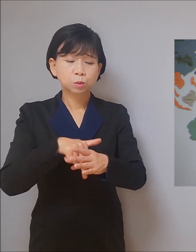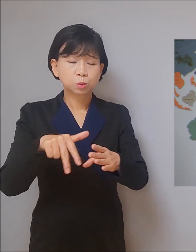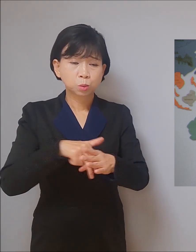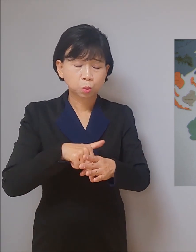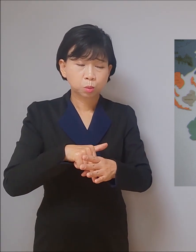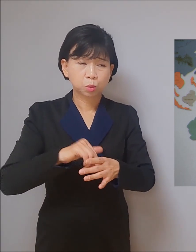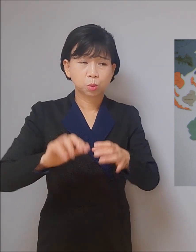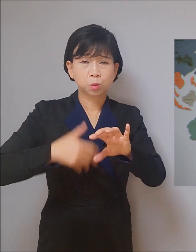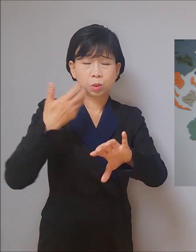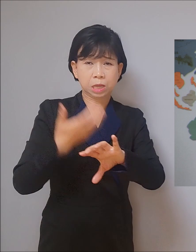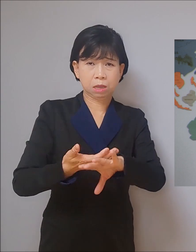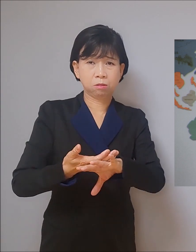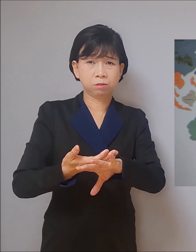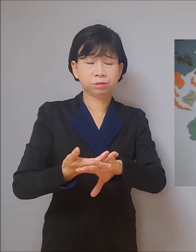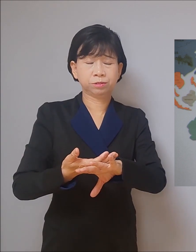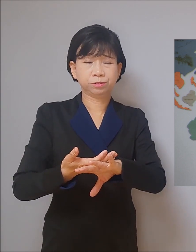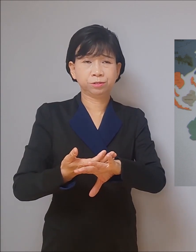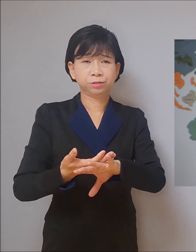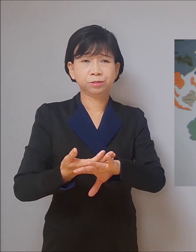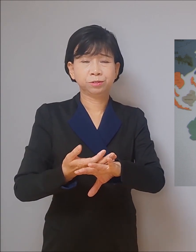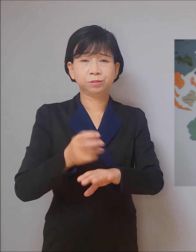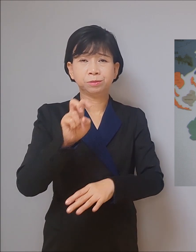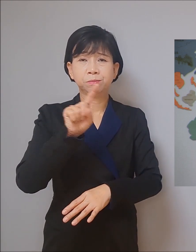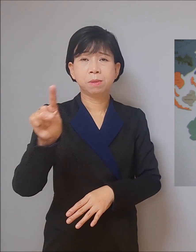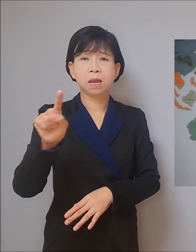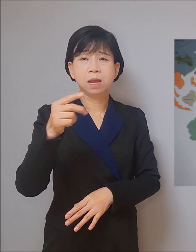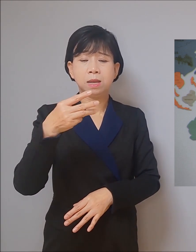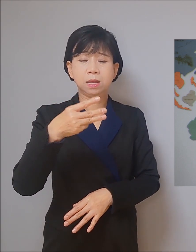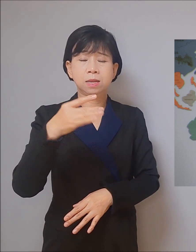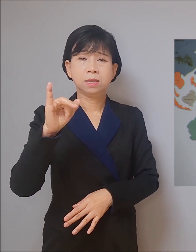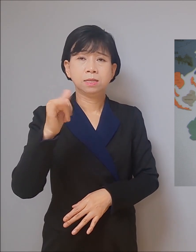종교개혁자 마틴 루터도